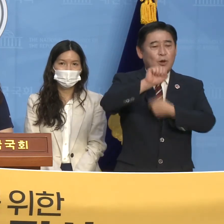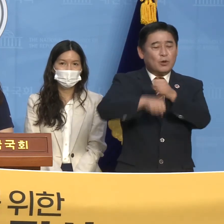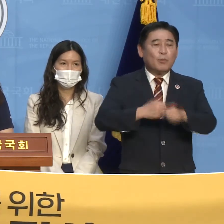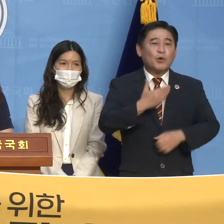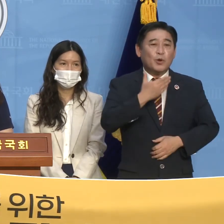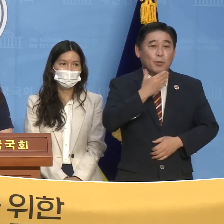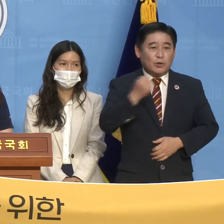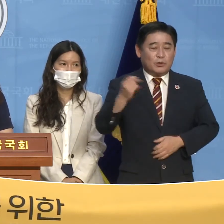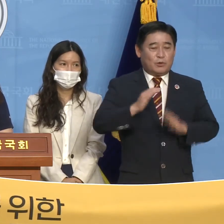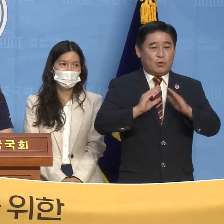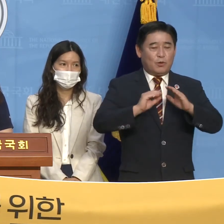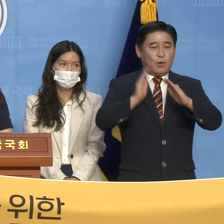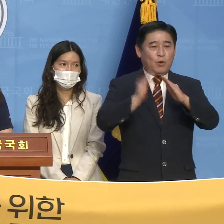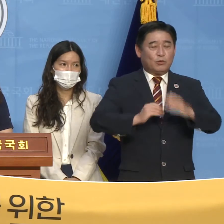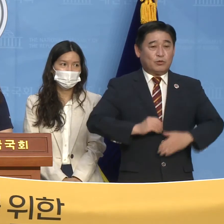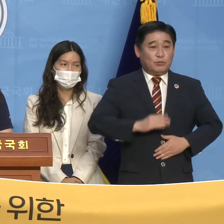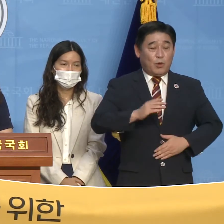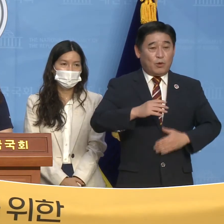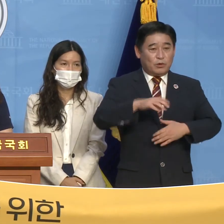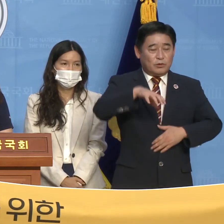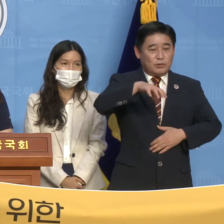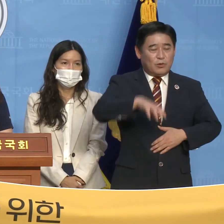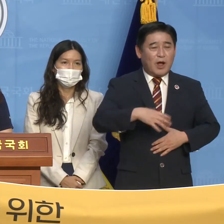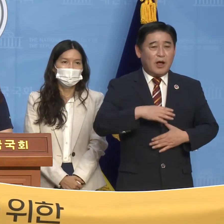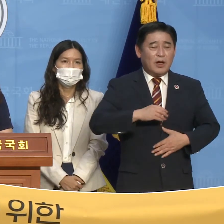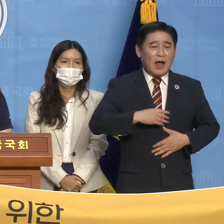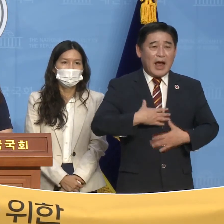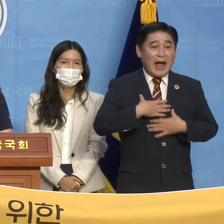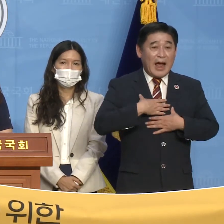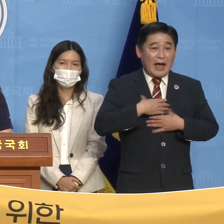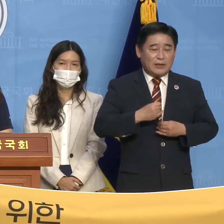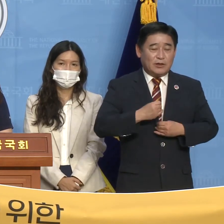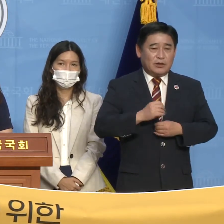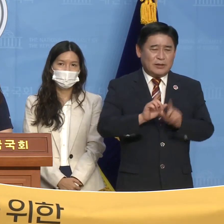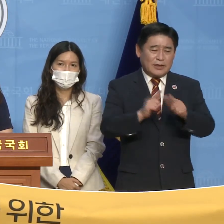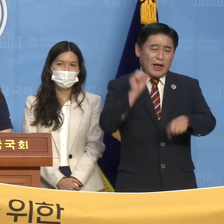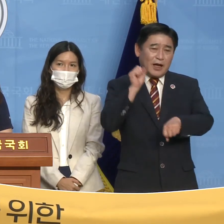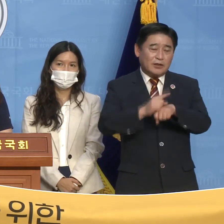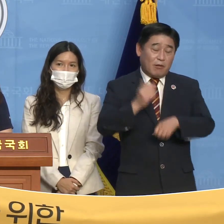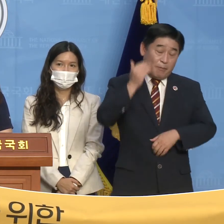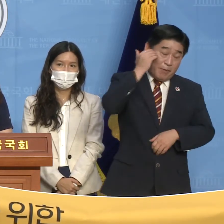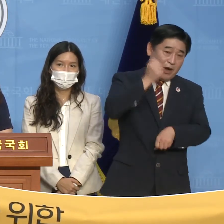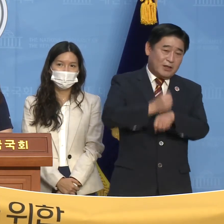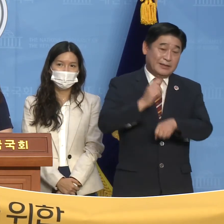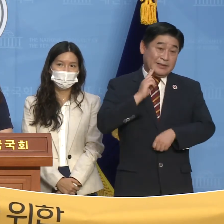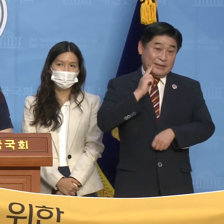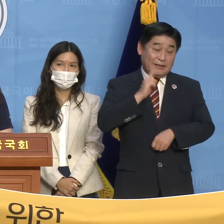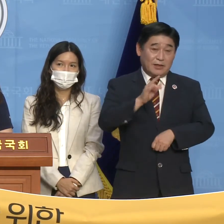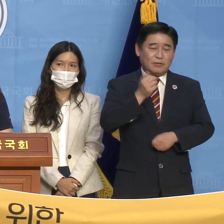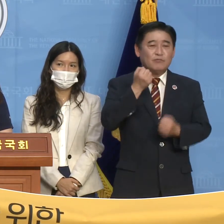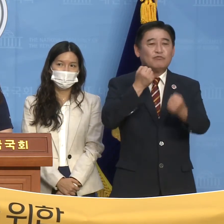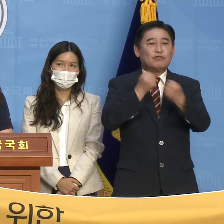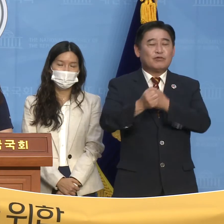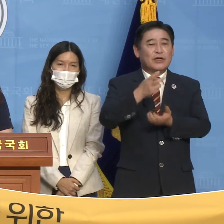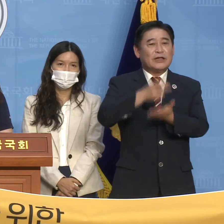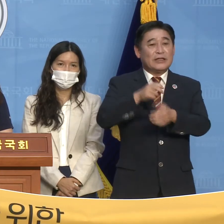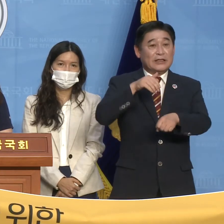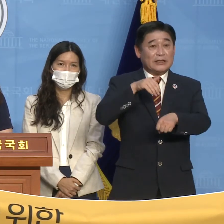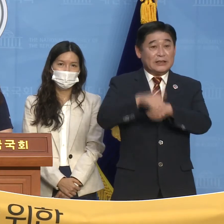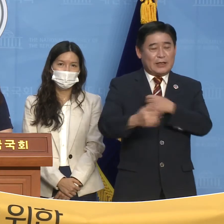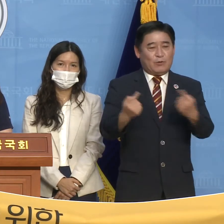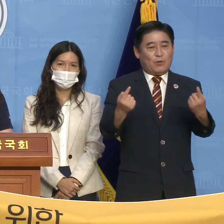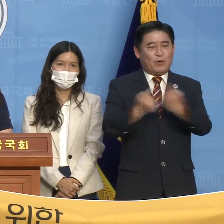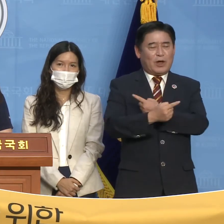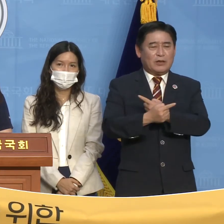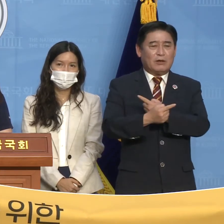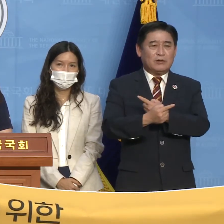아니라 공중보건과 안전, 생물 다양성을 위협하는 심각한 사회적 문제임에도 불구하고 그동안 제도